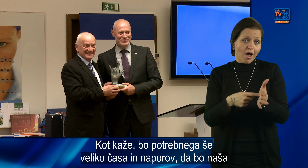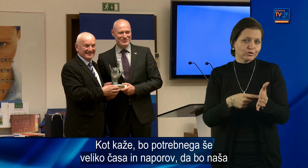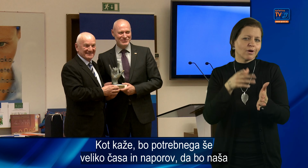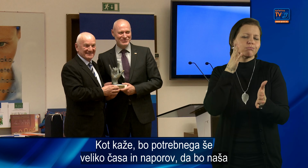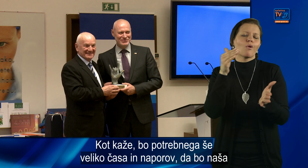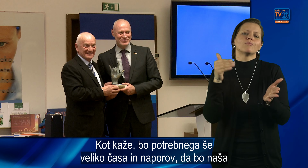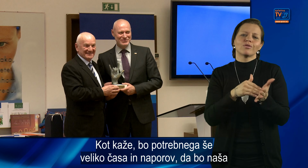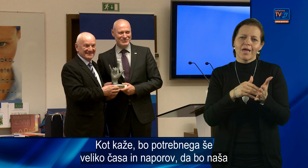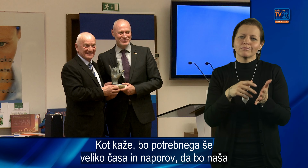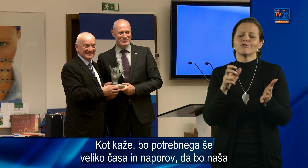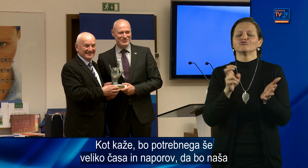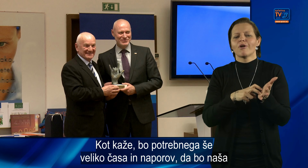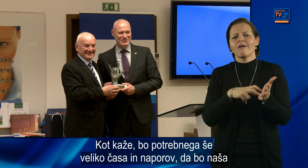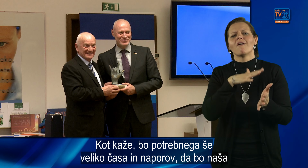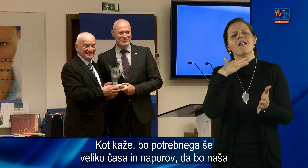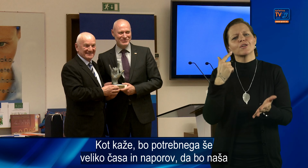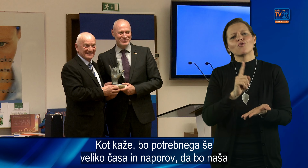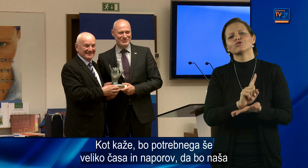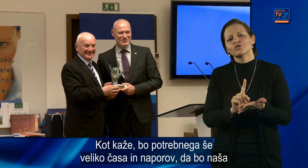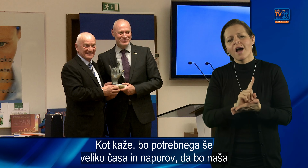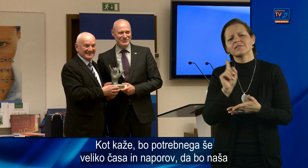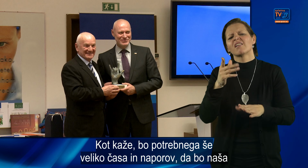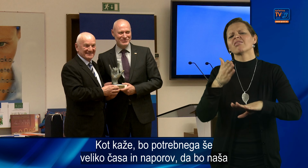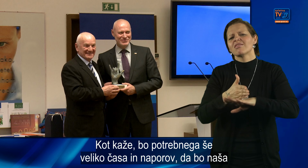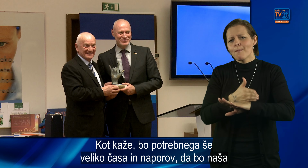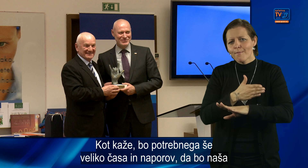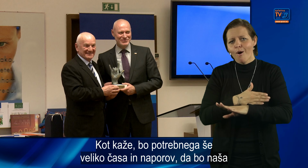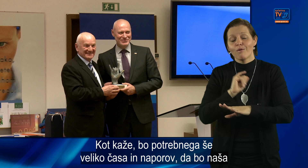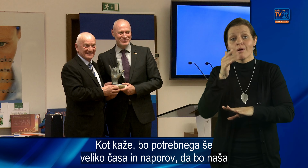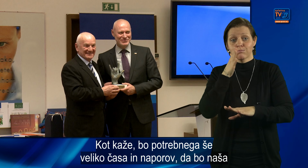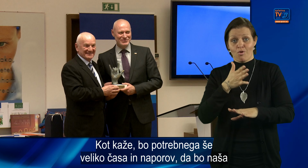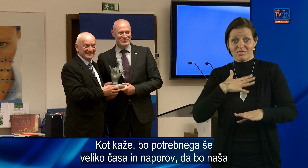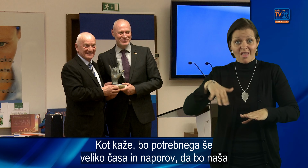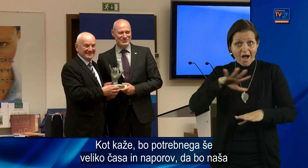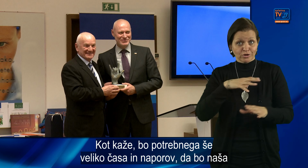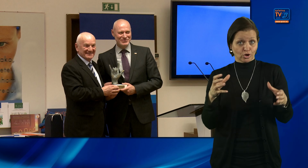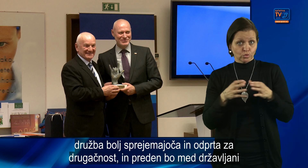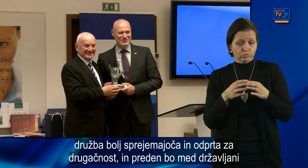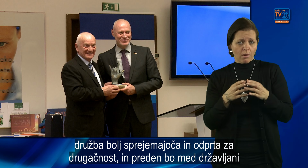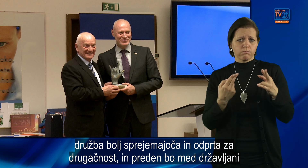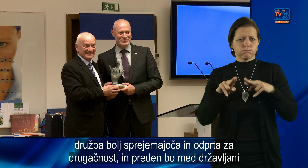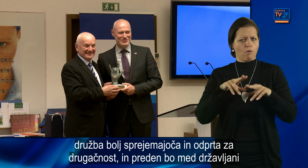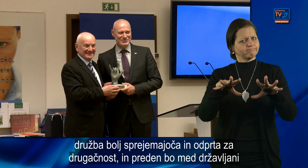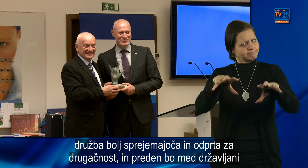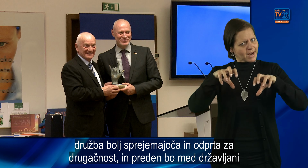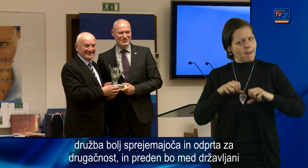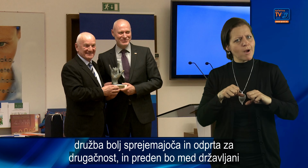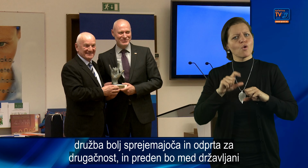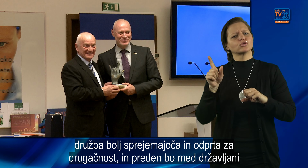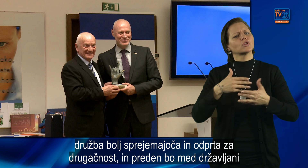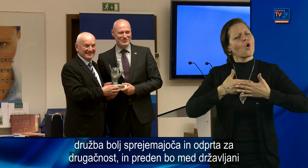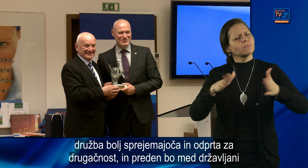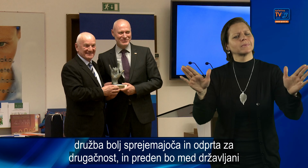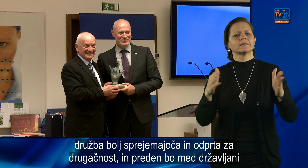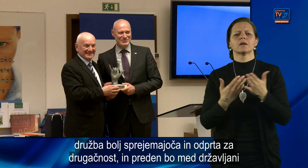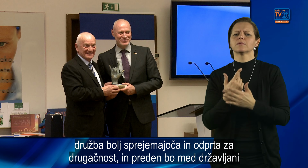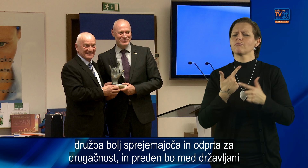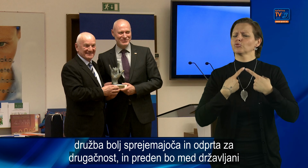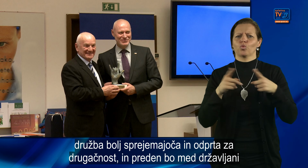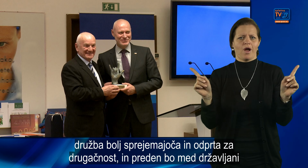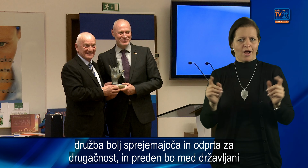Kot kaže, bo potrebnega še veliko časa in naporov, da bo naša družba bolj sprejemajoča in odprta za